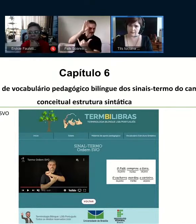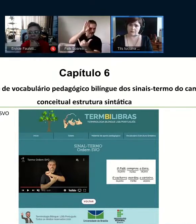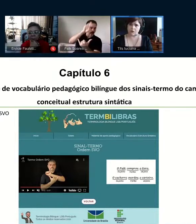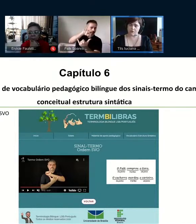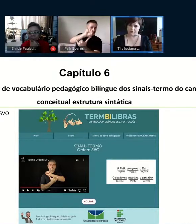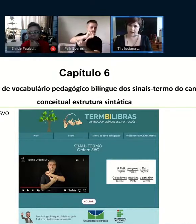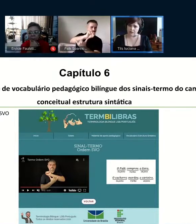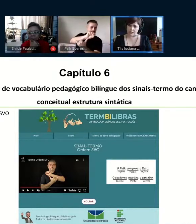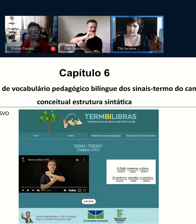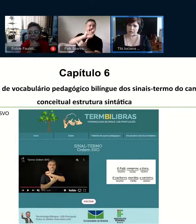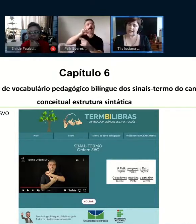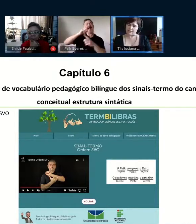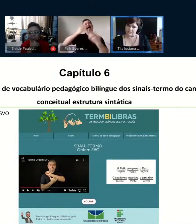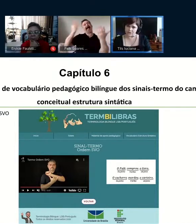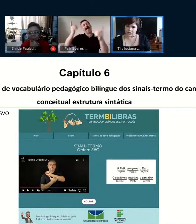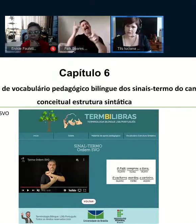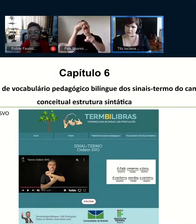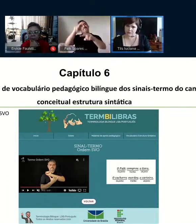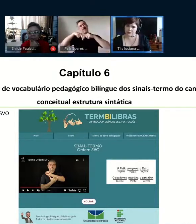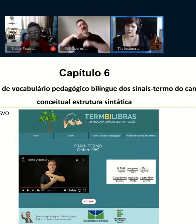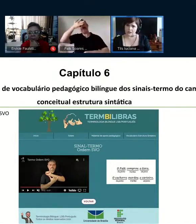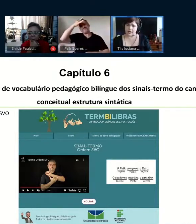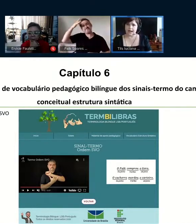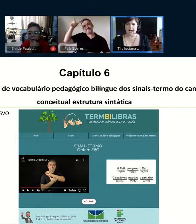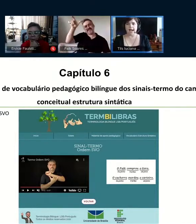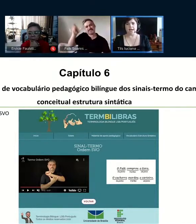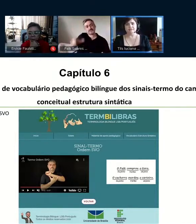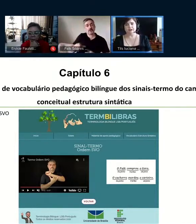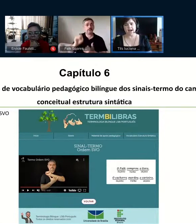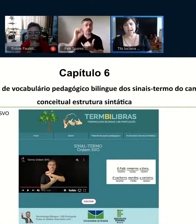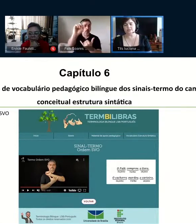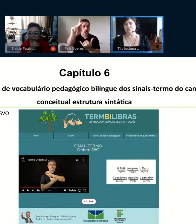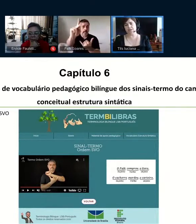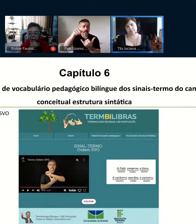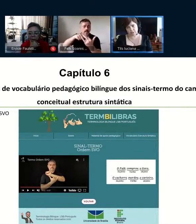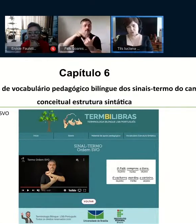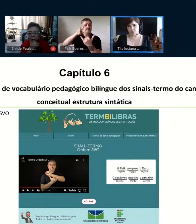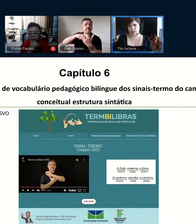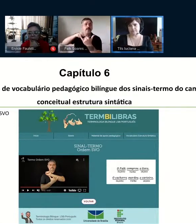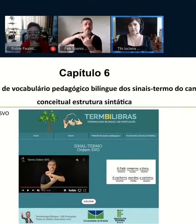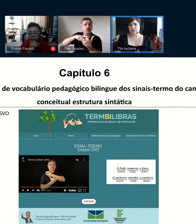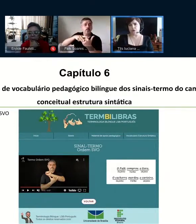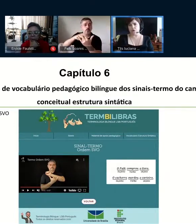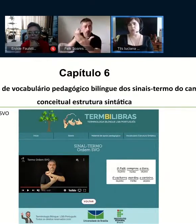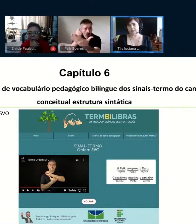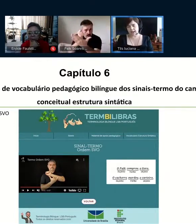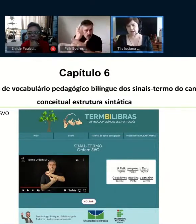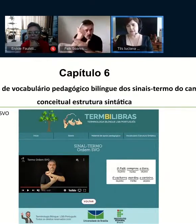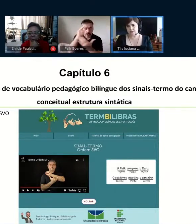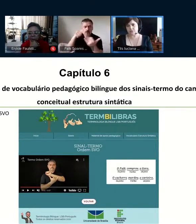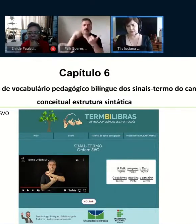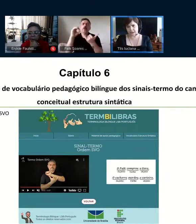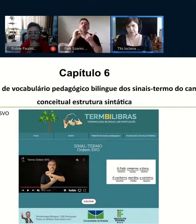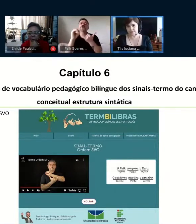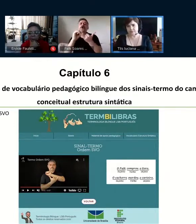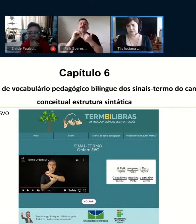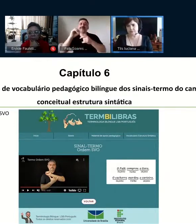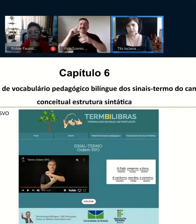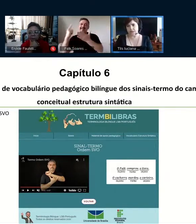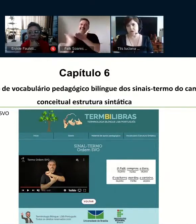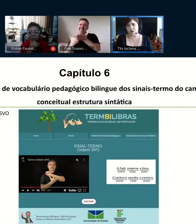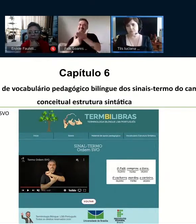Ok. Falk é o sujeito? Ah, é fácil, porque é pessoa. Comprar, o